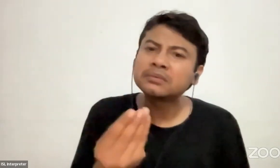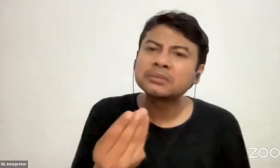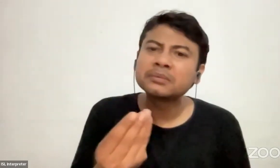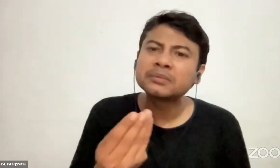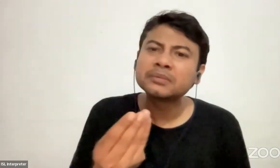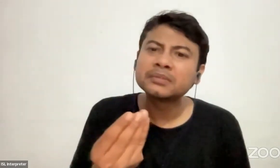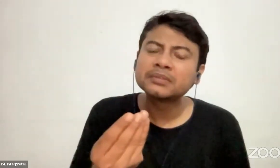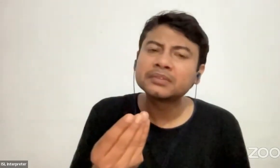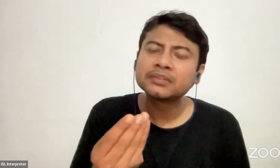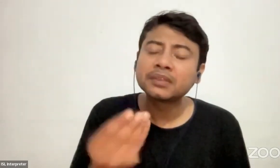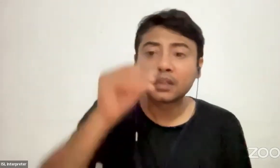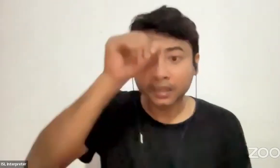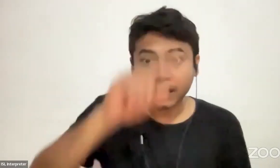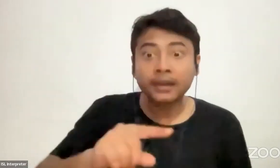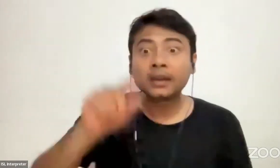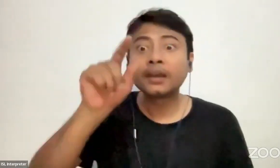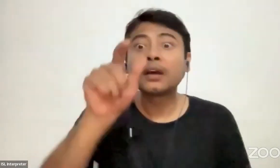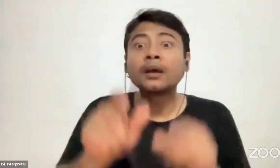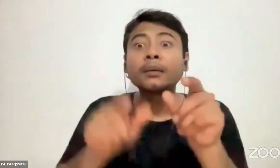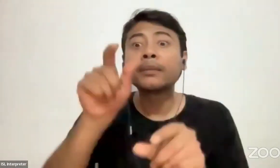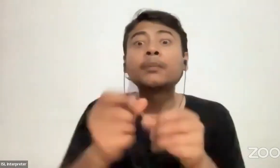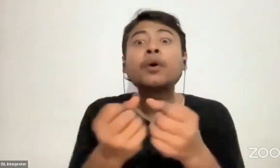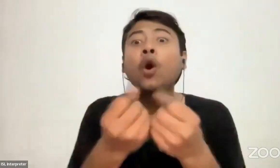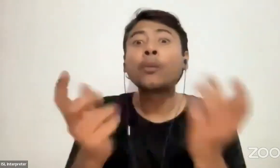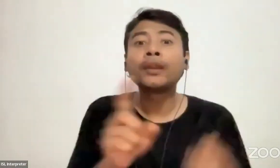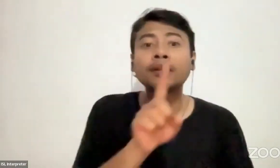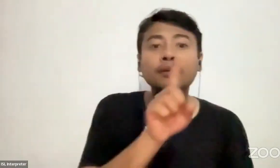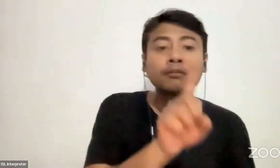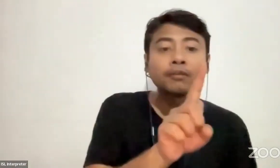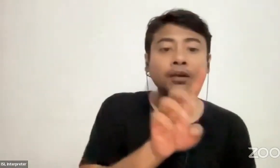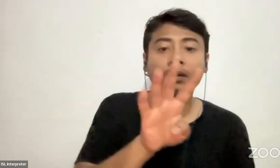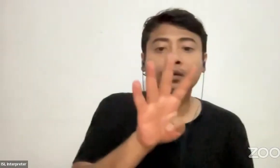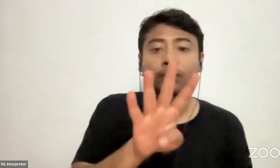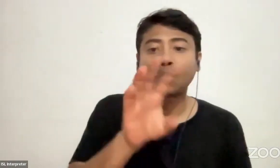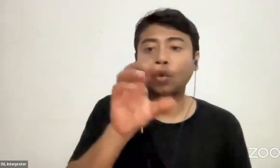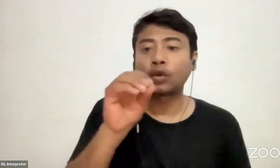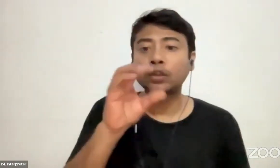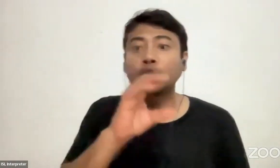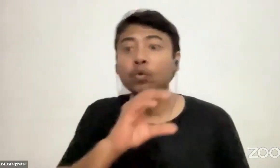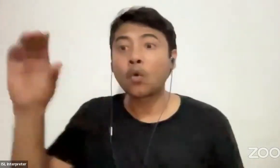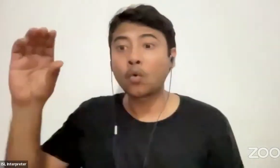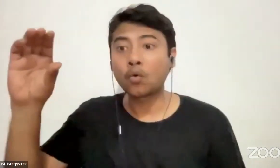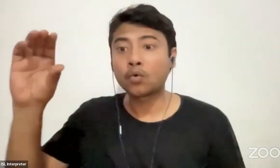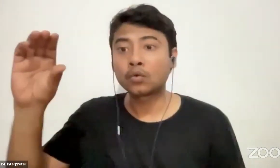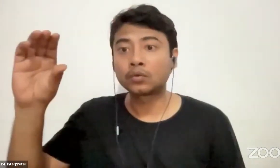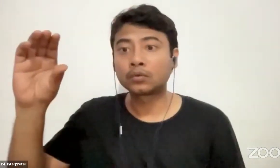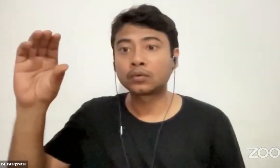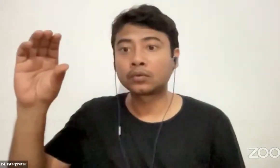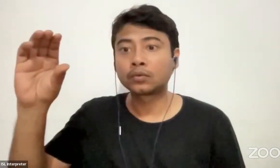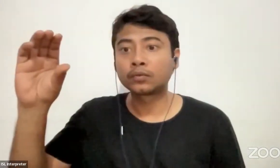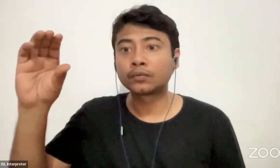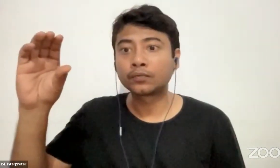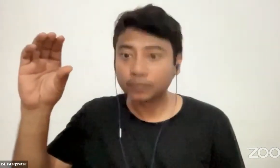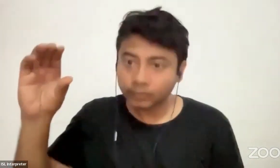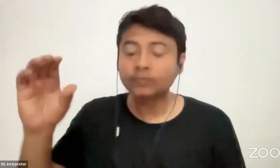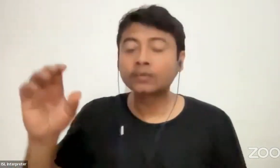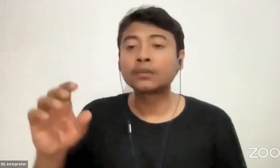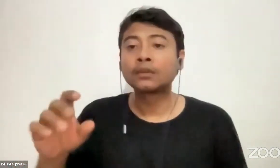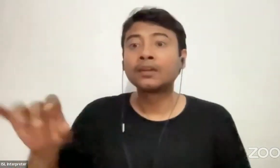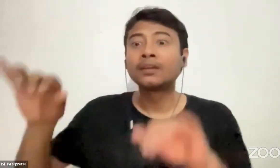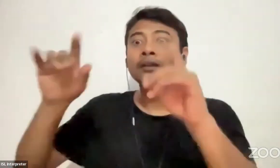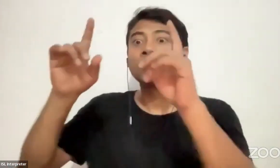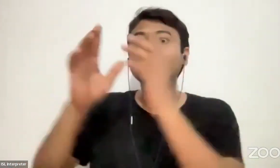कितने, भारतवर्ष में ही 140 करोड़ लोग हैं और उसमें से सिर्फ 36 ही भगवान के विषय में सुनने के लिए आगे